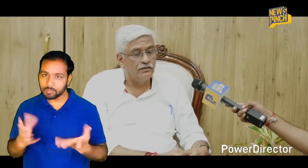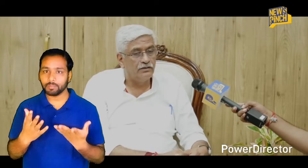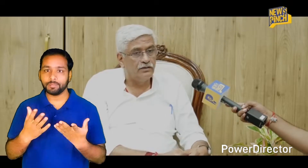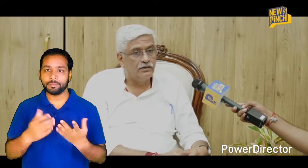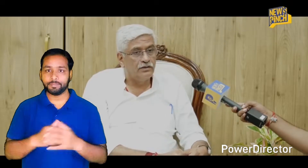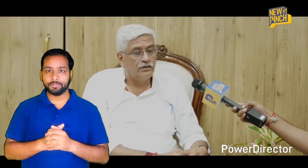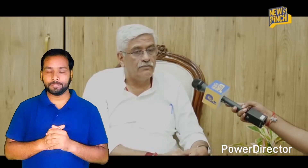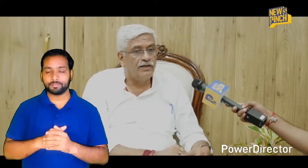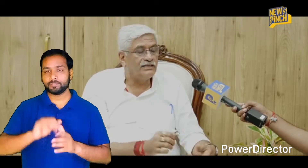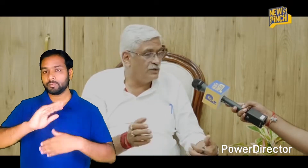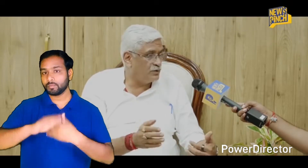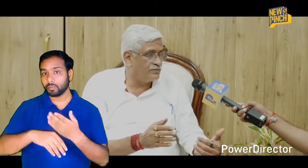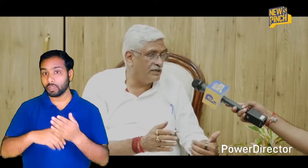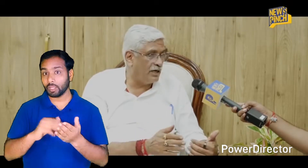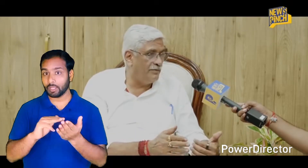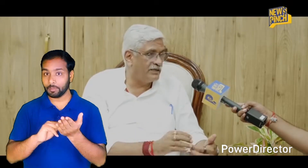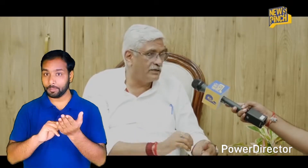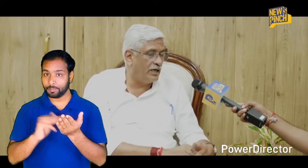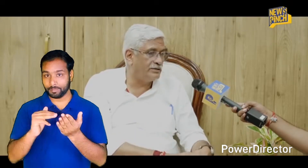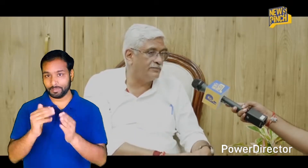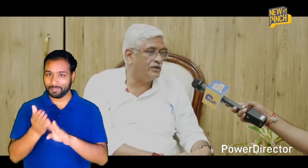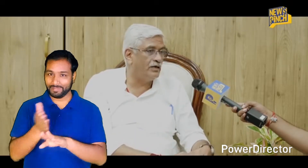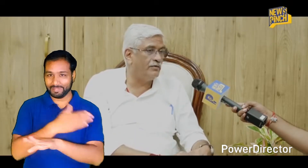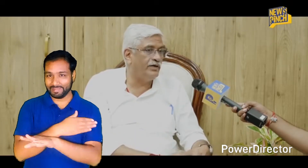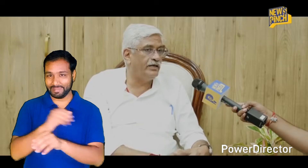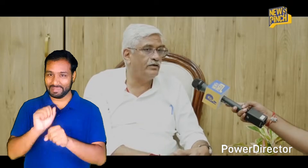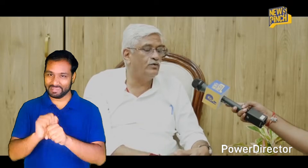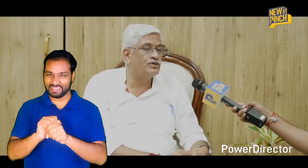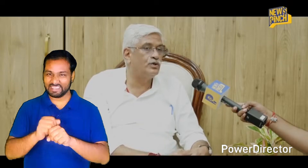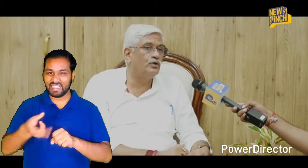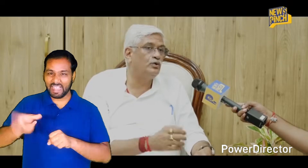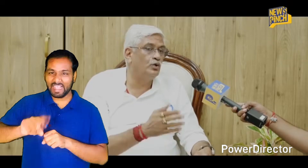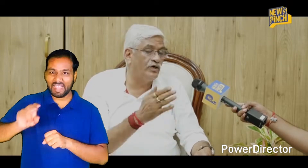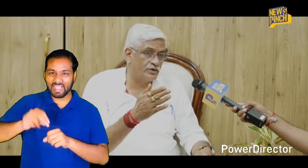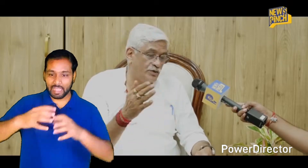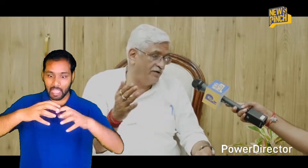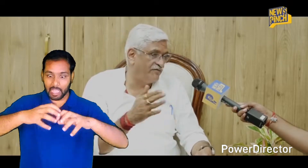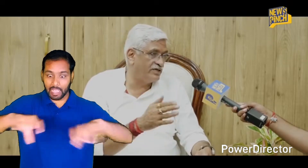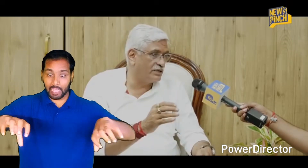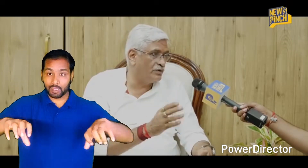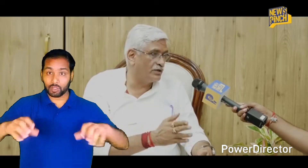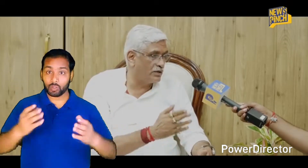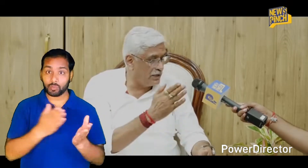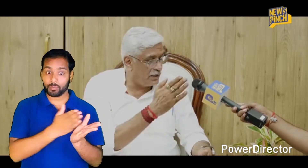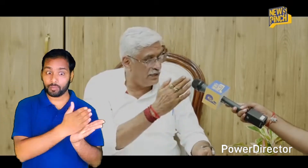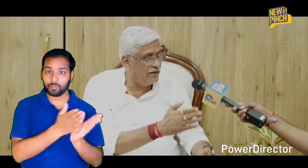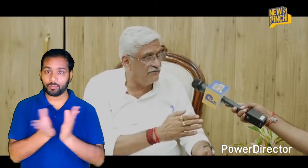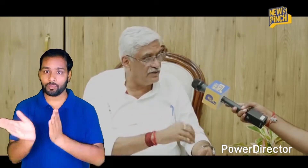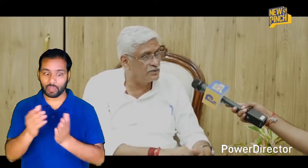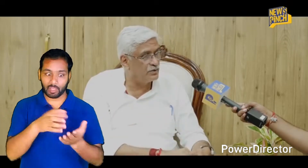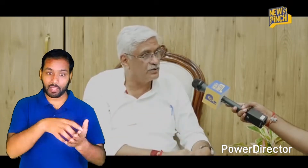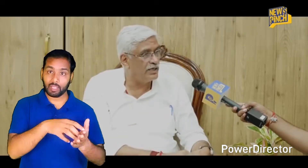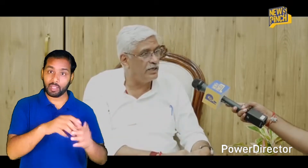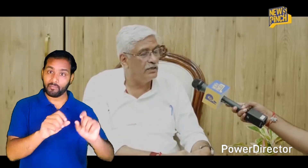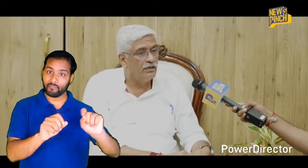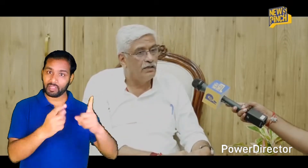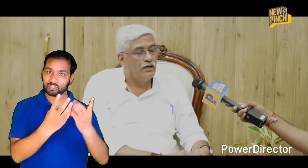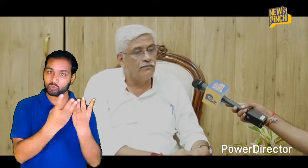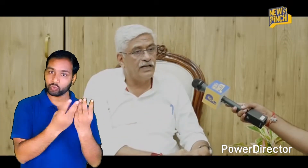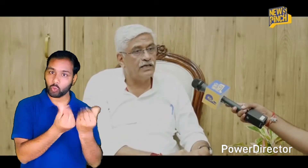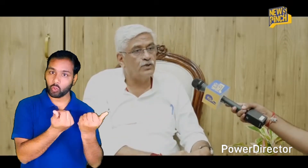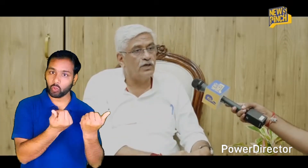किया। मैं जब तक उस मंत्रालय में था तब तक हमने उसको 2 हिस्सों में फेज आउट करके एक फेज को जो